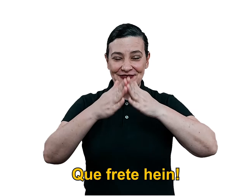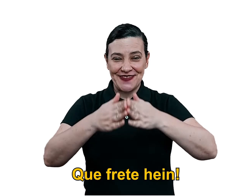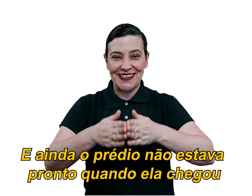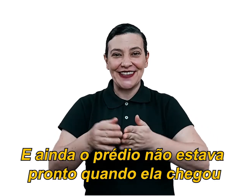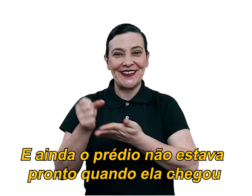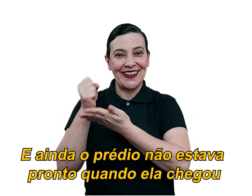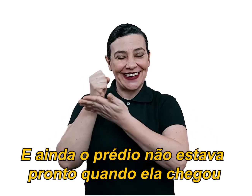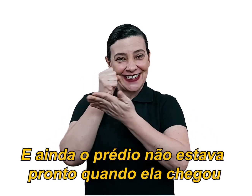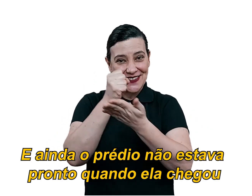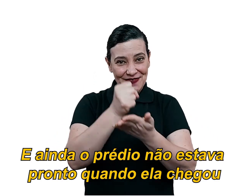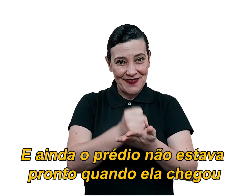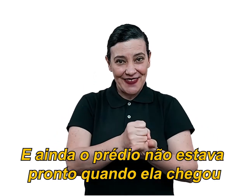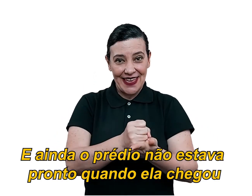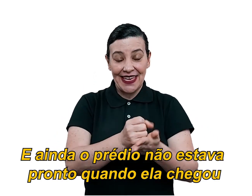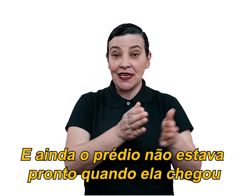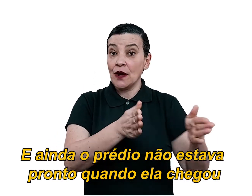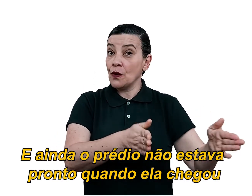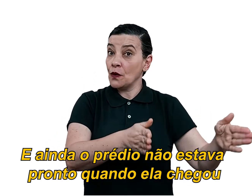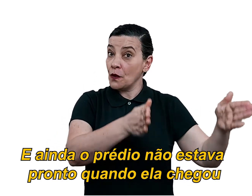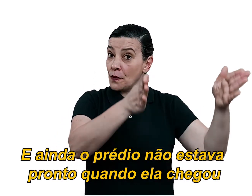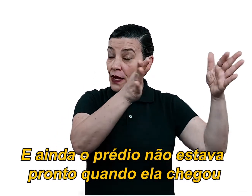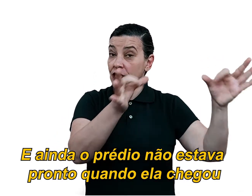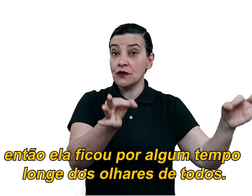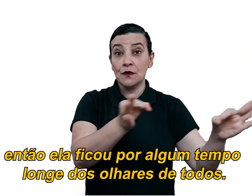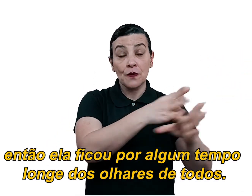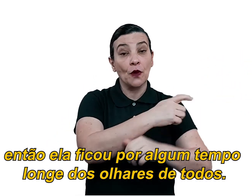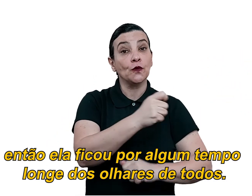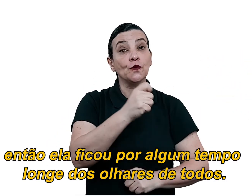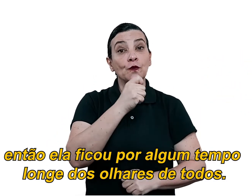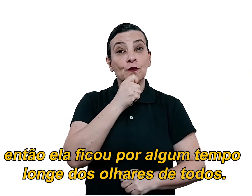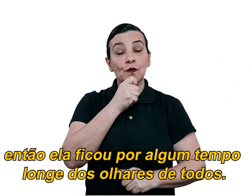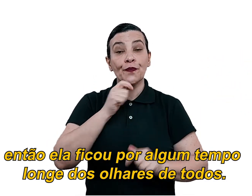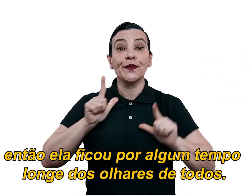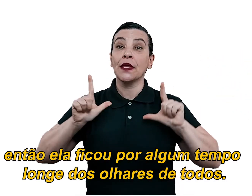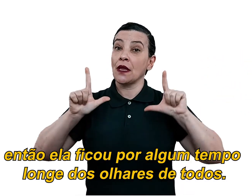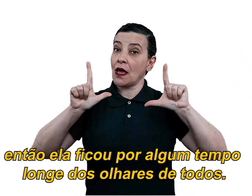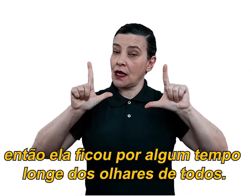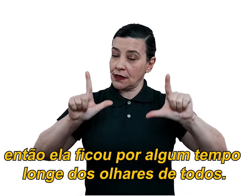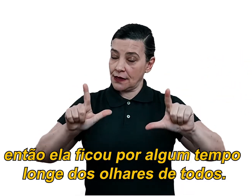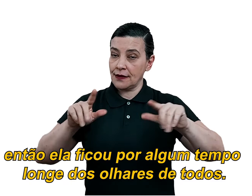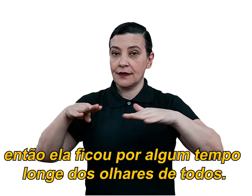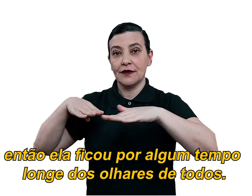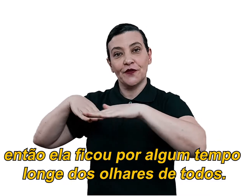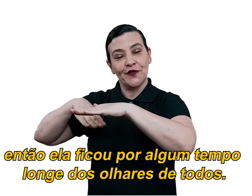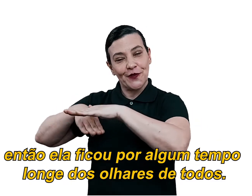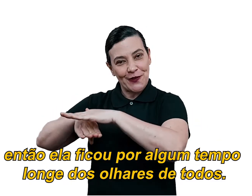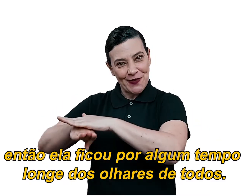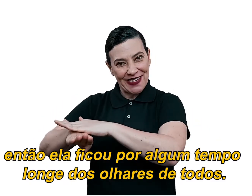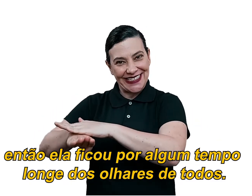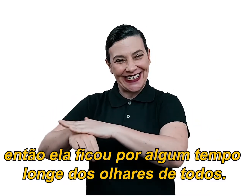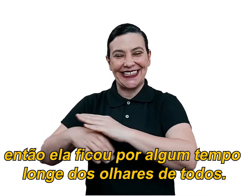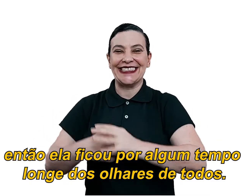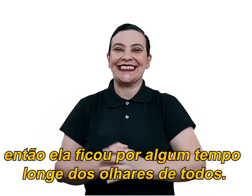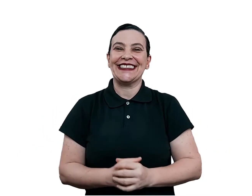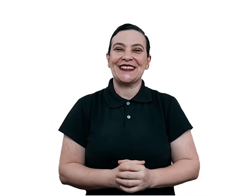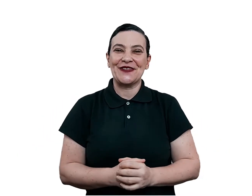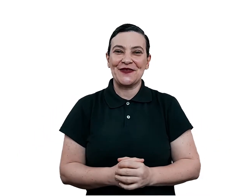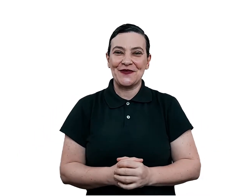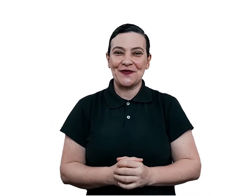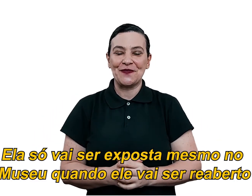E ainda o prédio não estava pronto quando ela chegou. Então ela ficou por algum tempo longe dos olhares de todos. Ela